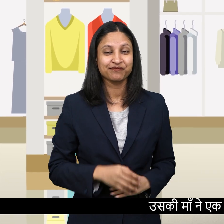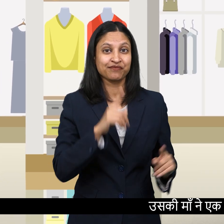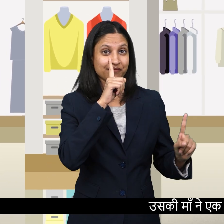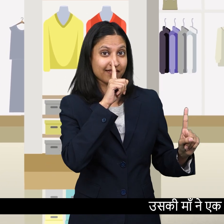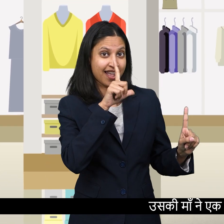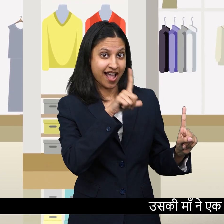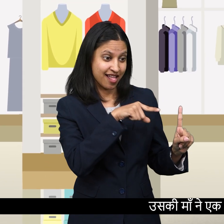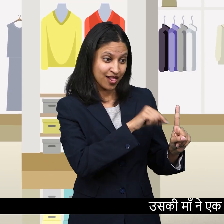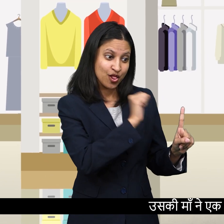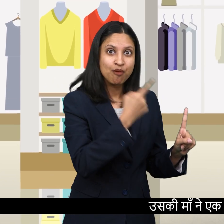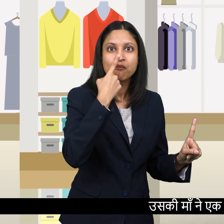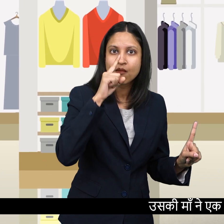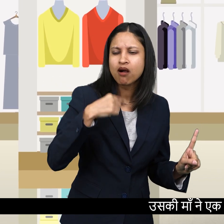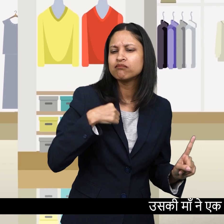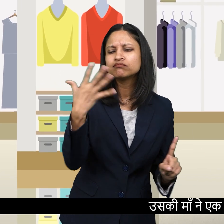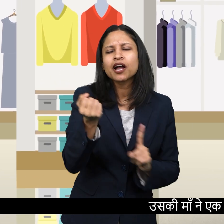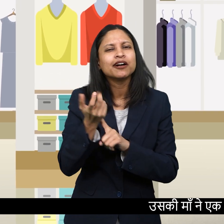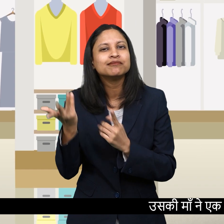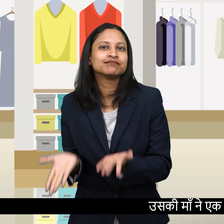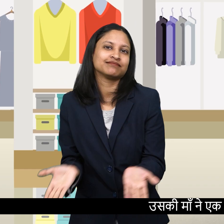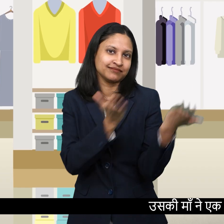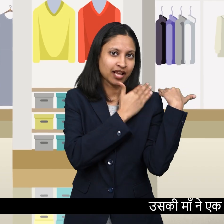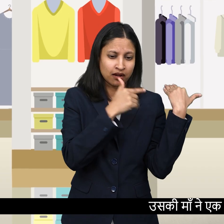उसकी माँ ने एक रंगीन साड़ी चुनी।